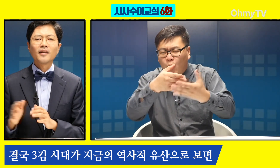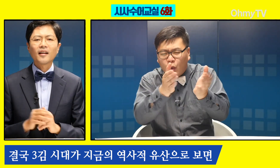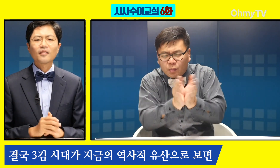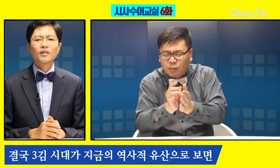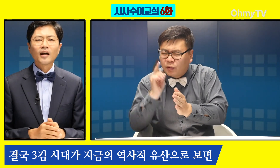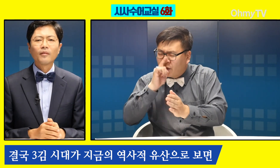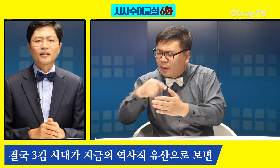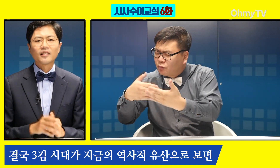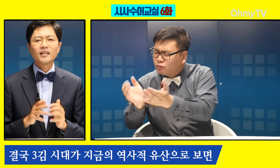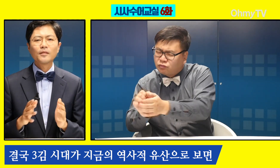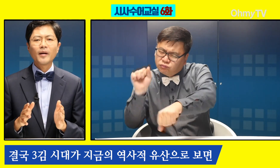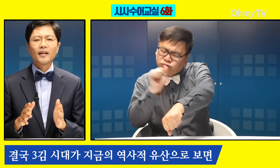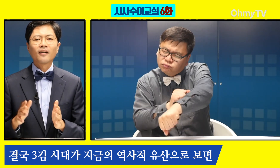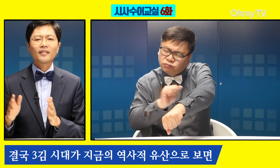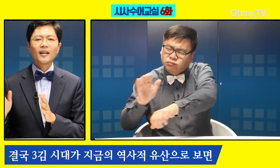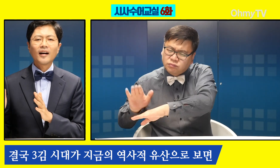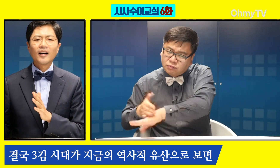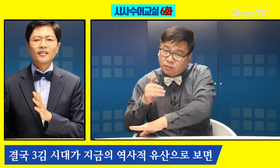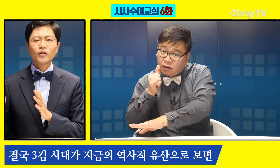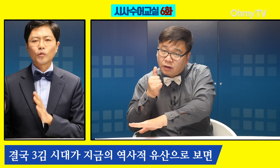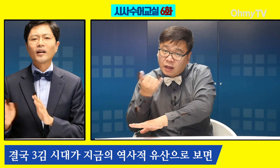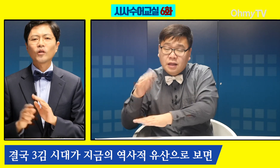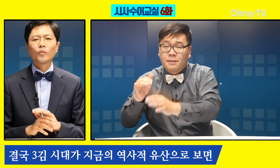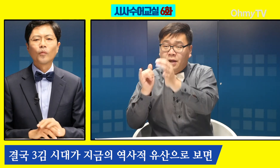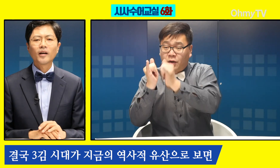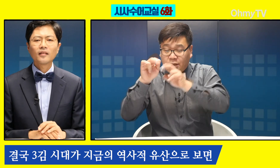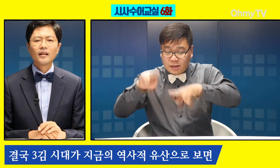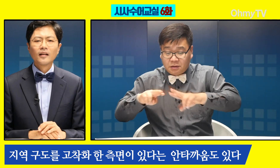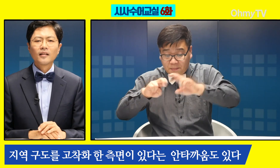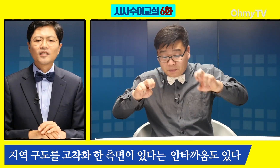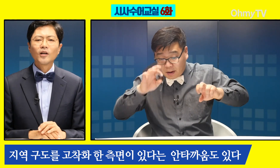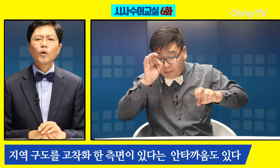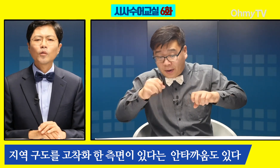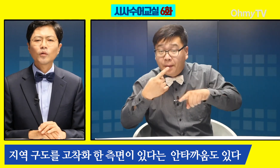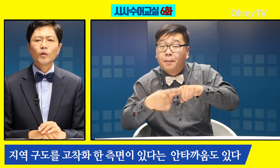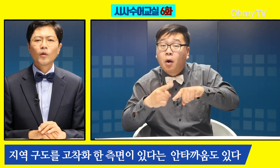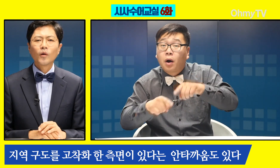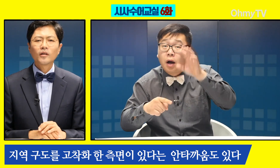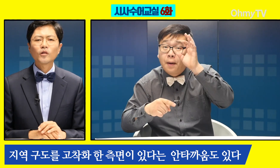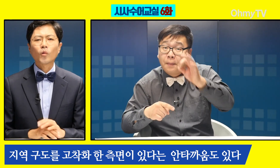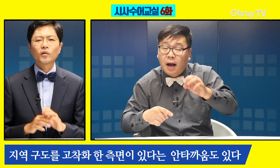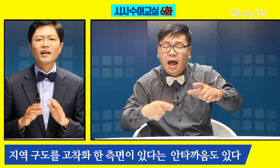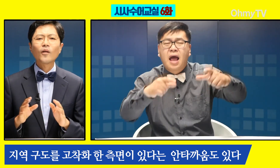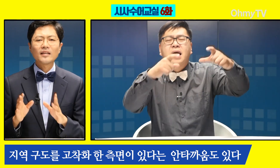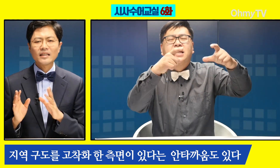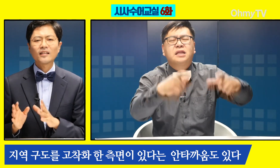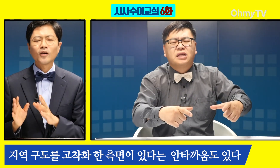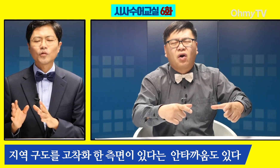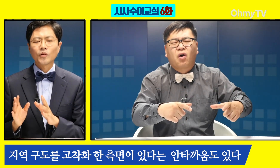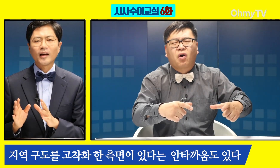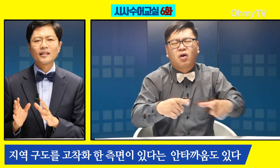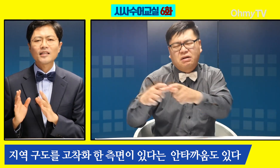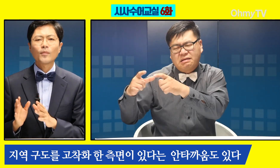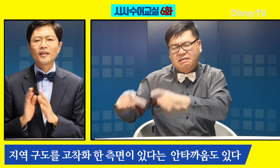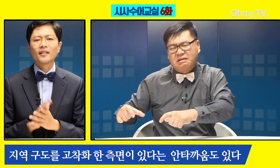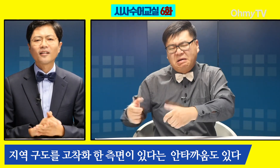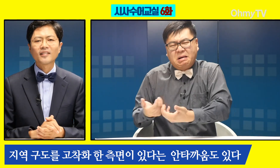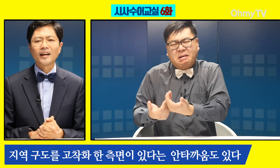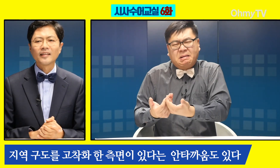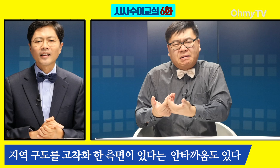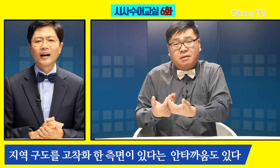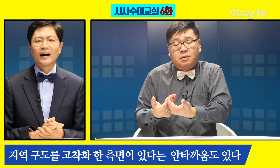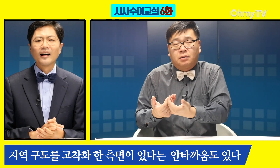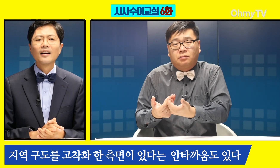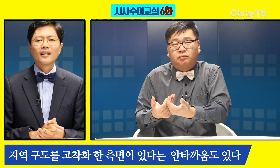부정적인 면이 있겠습니다만 지금의 역사적 유산으로 보면 지역구도를 좀 고착화시킨 것 중에 한 측면이 있는